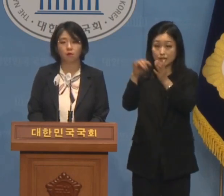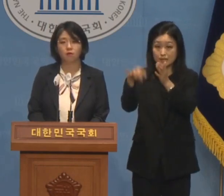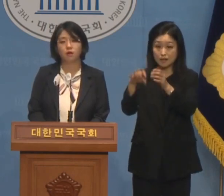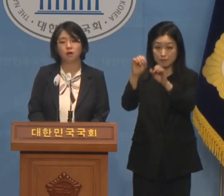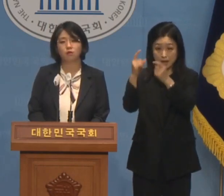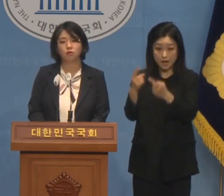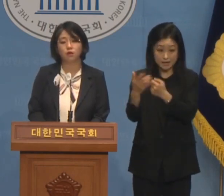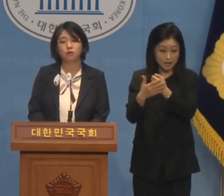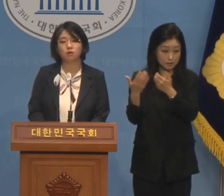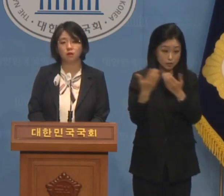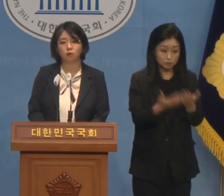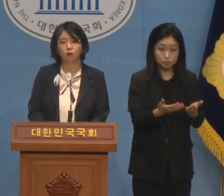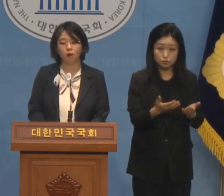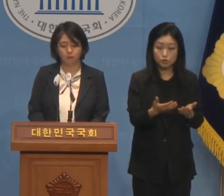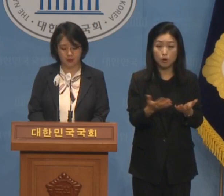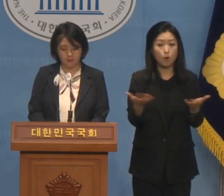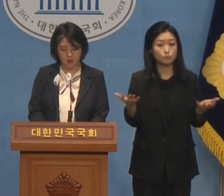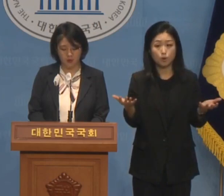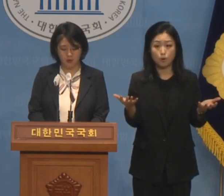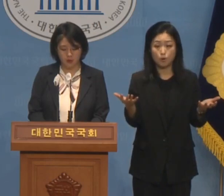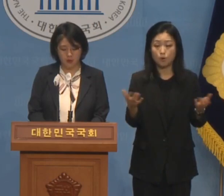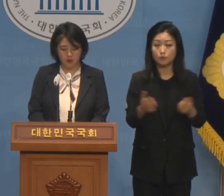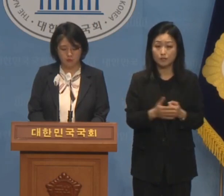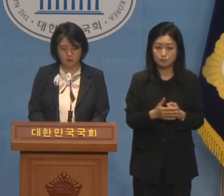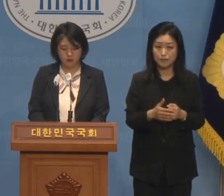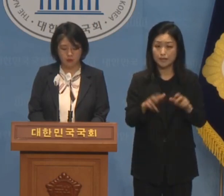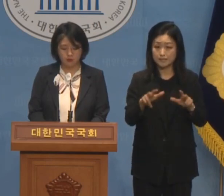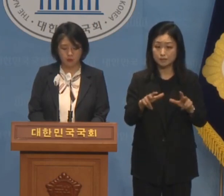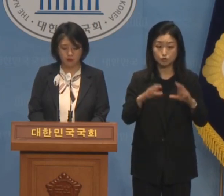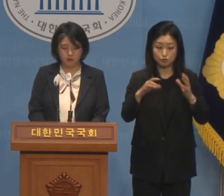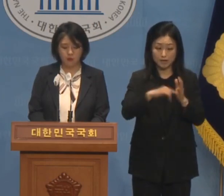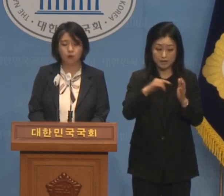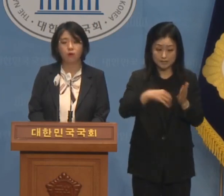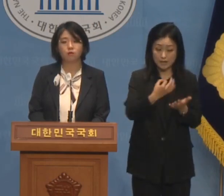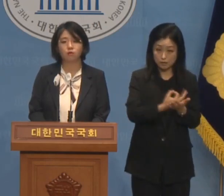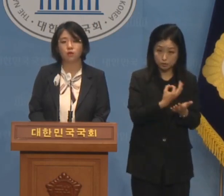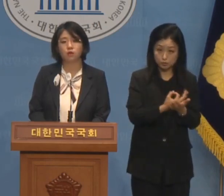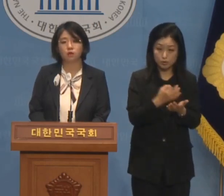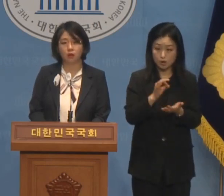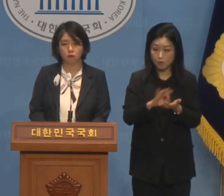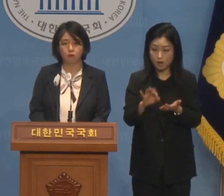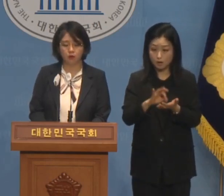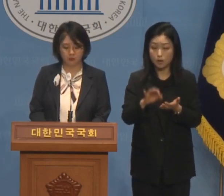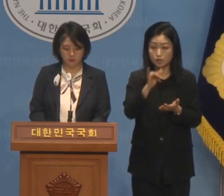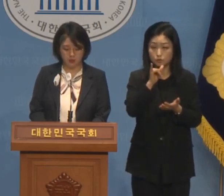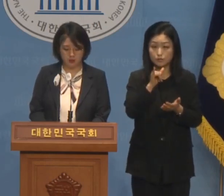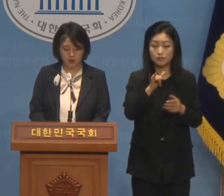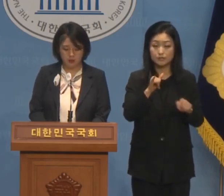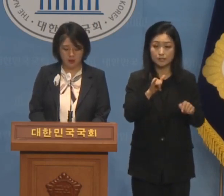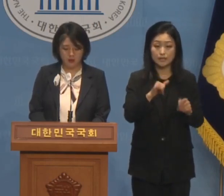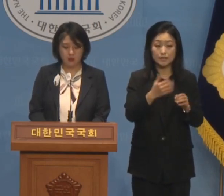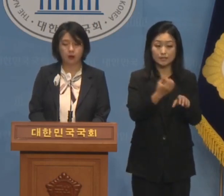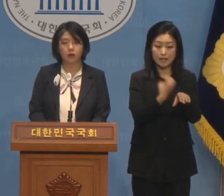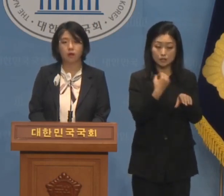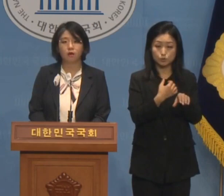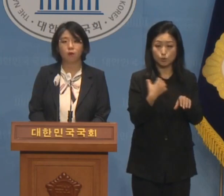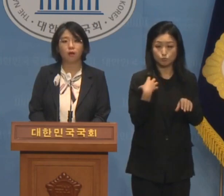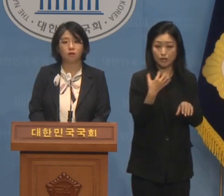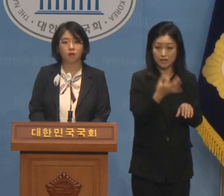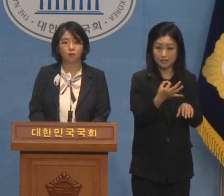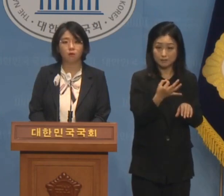감면하거나 면제할 수 있는 제도가 없다면 국가 세수로 걷어서 활용할 수 있는 탄소 부담금을 다른